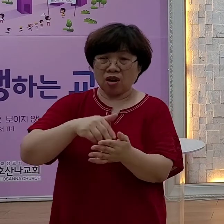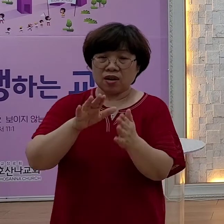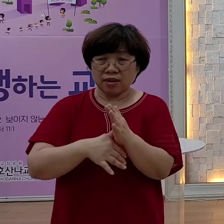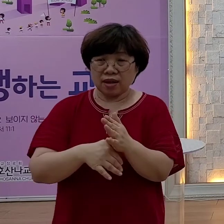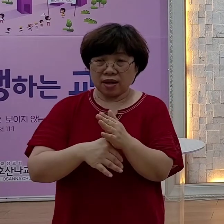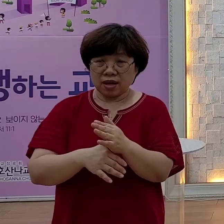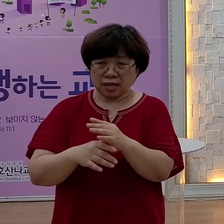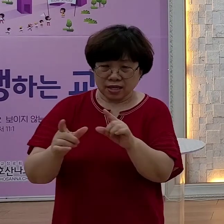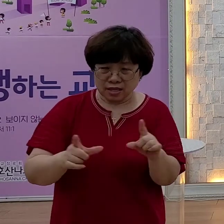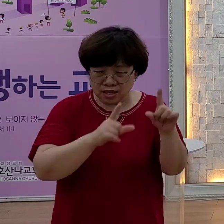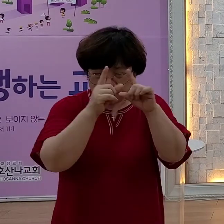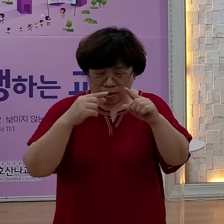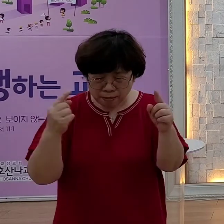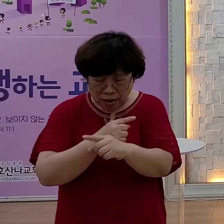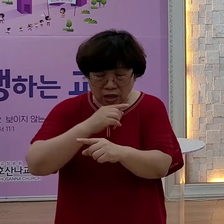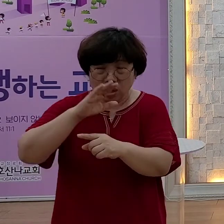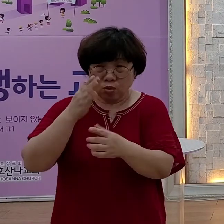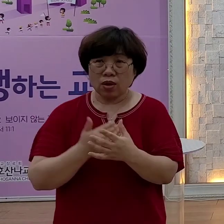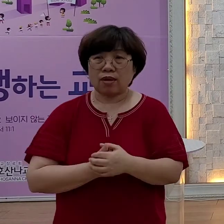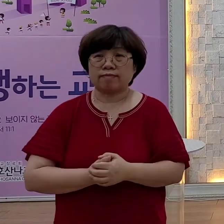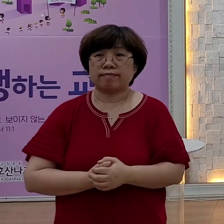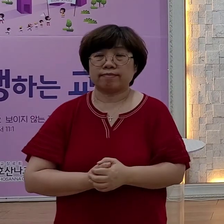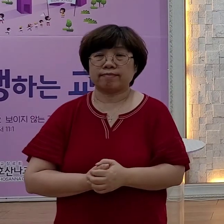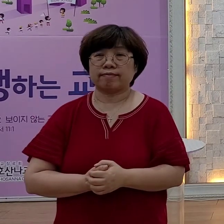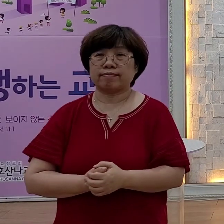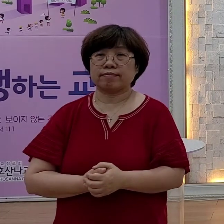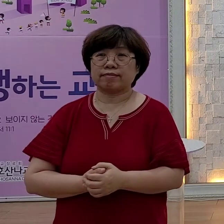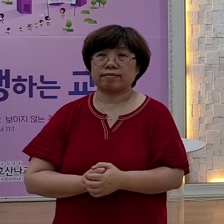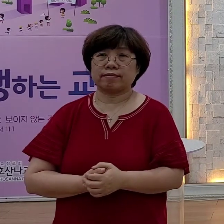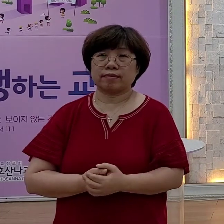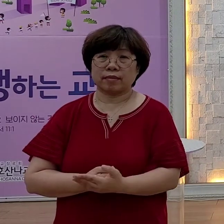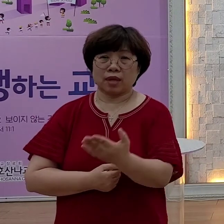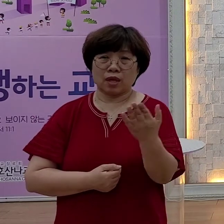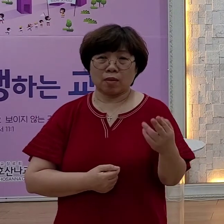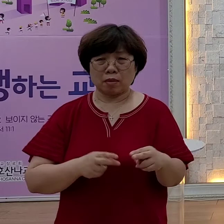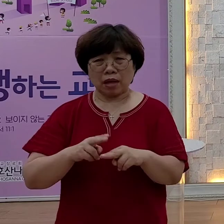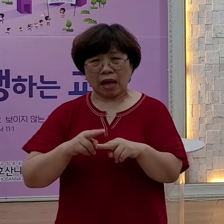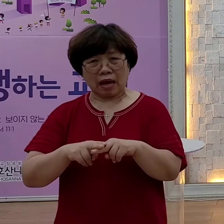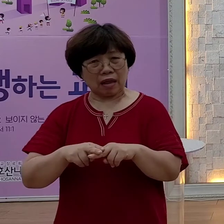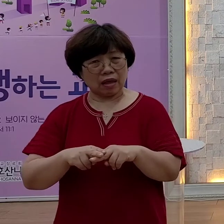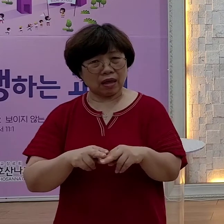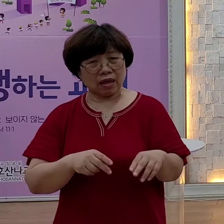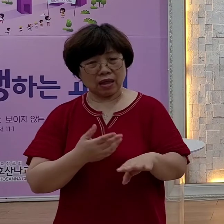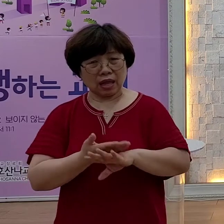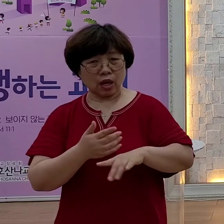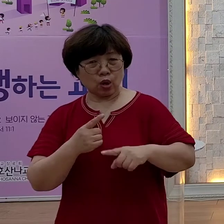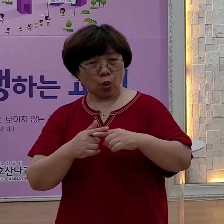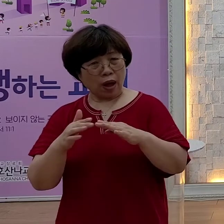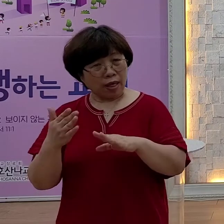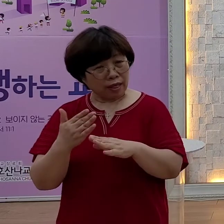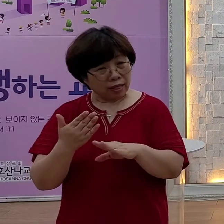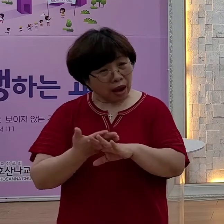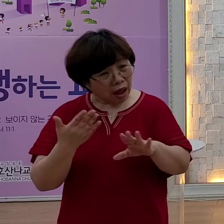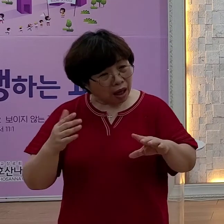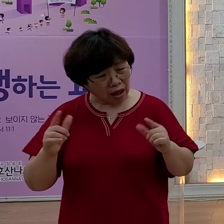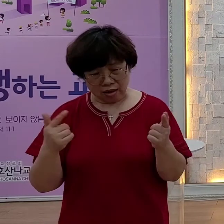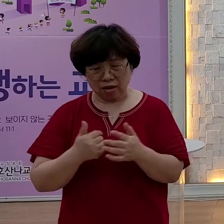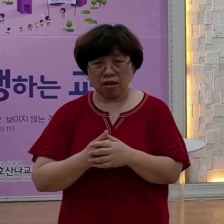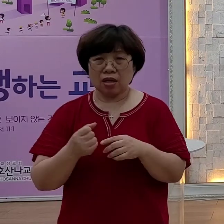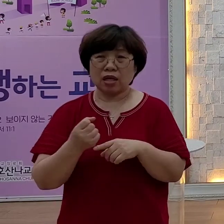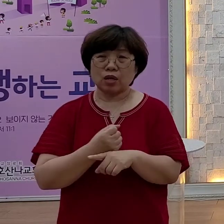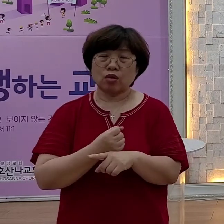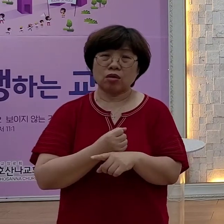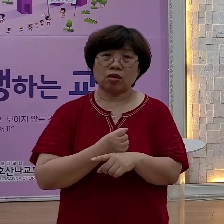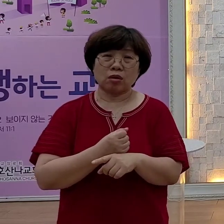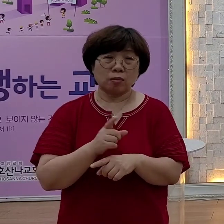삶의 전환점이 시작된다. 여러분, 이 자리가 뭐 다른 교회보다 달라서가 아닙니다. 그럼 이유가 뭐예요?